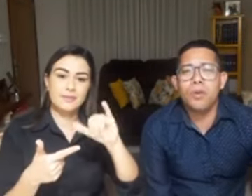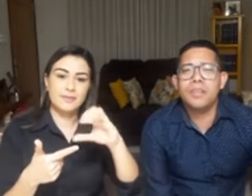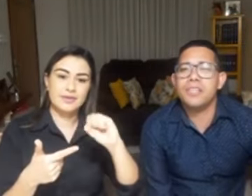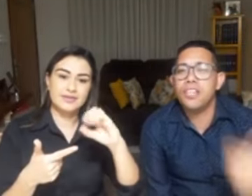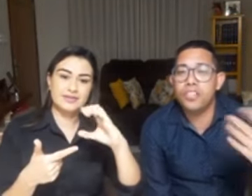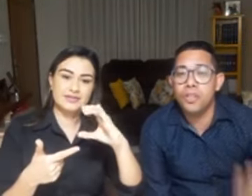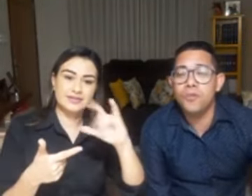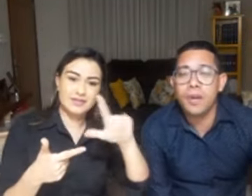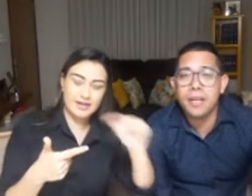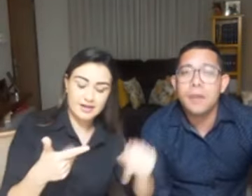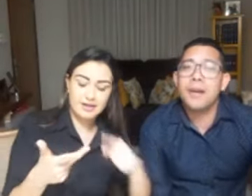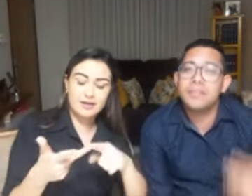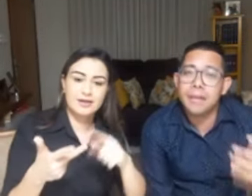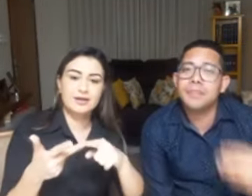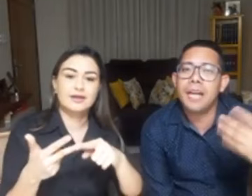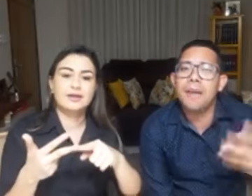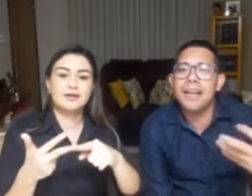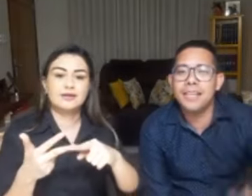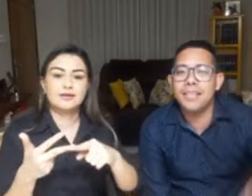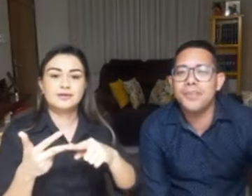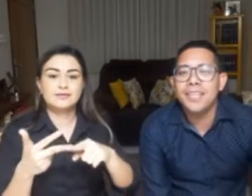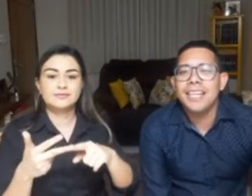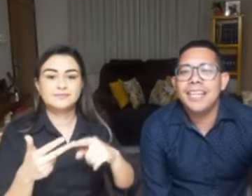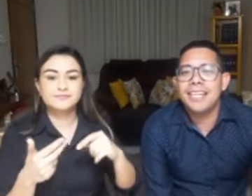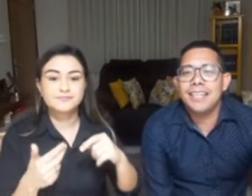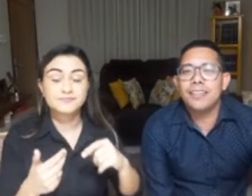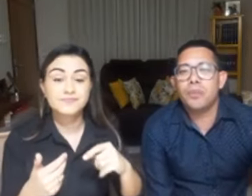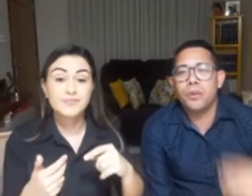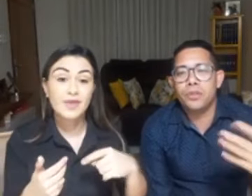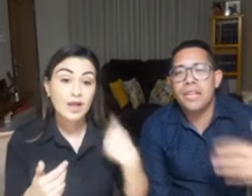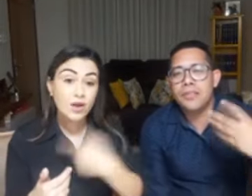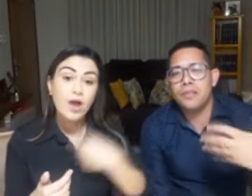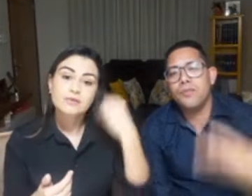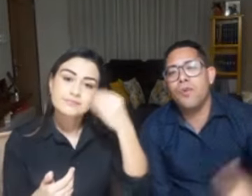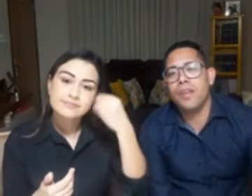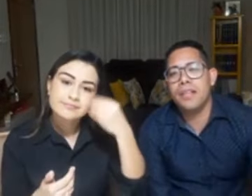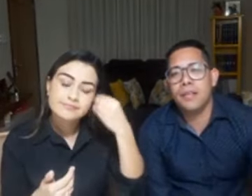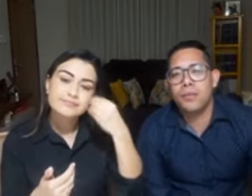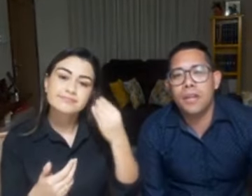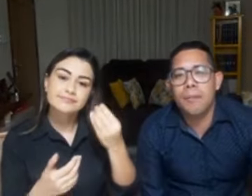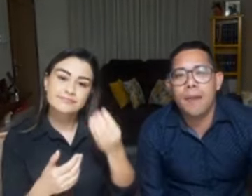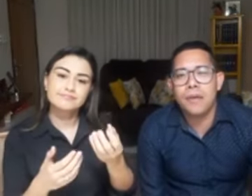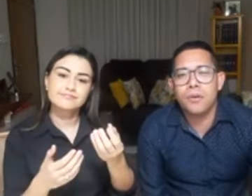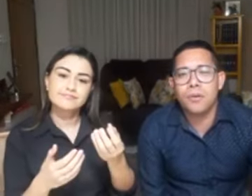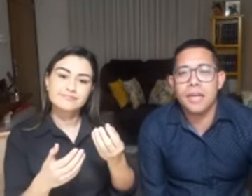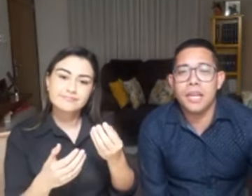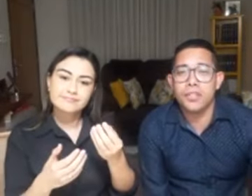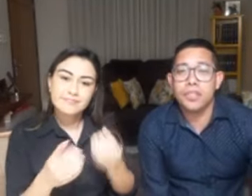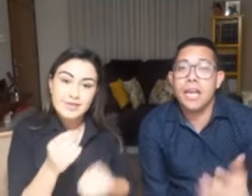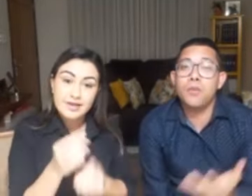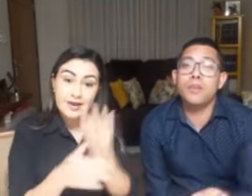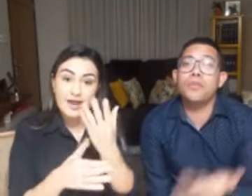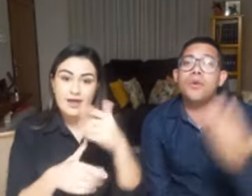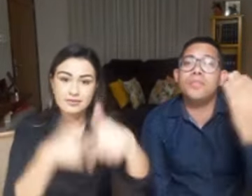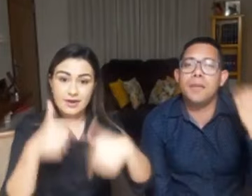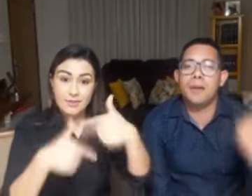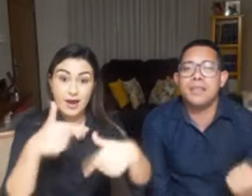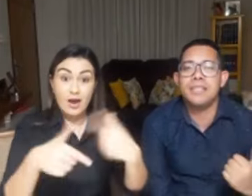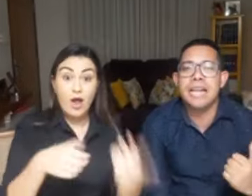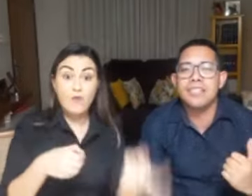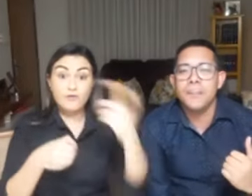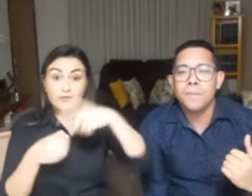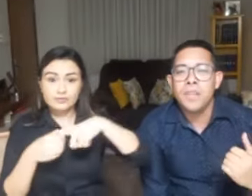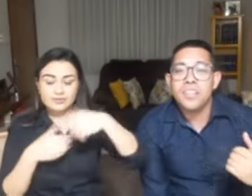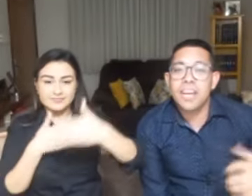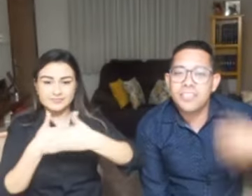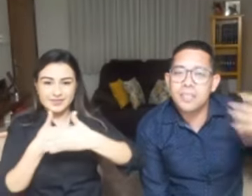deu incentivo aí para estar trabalhando e tendo essa oportunidade de desenvolver dentro do trabalho com a igreja. E aí, quando eu voltei para minha